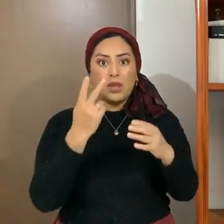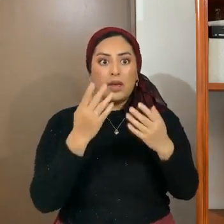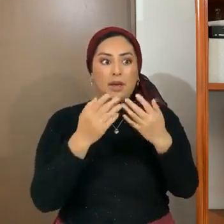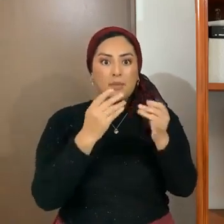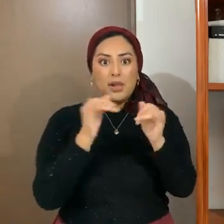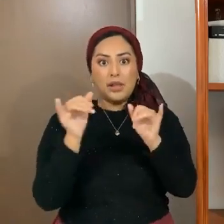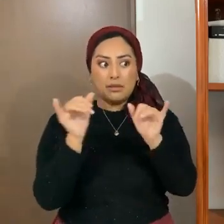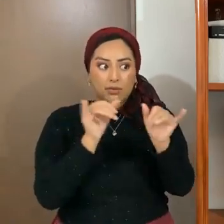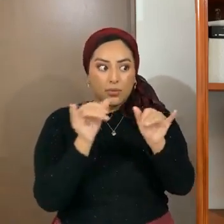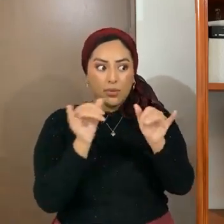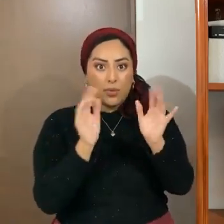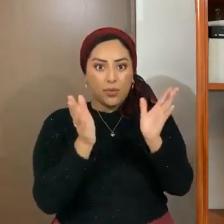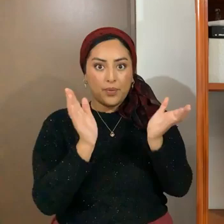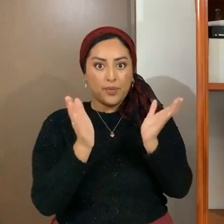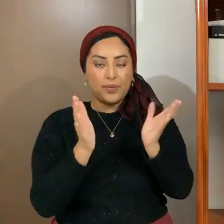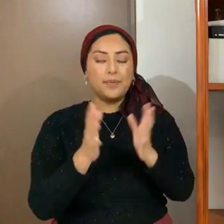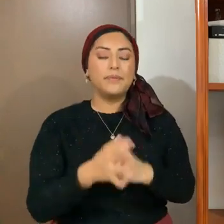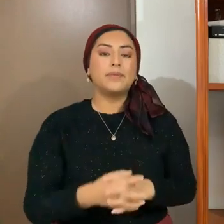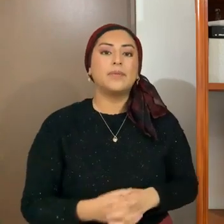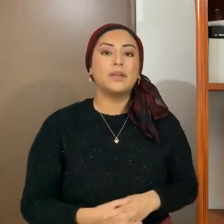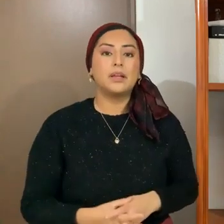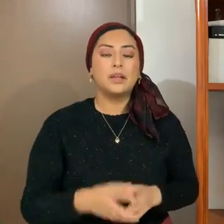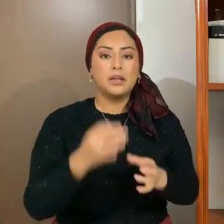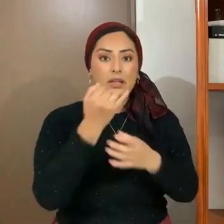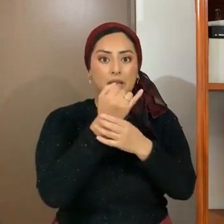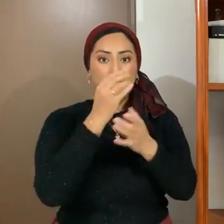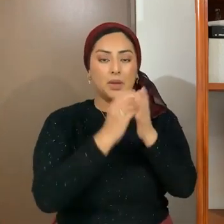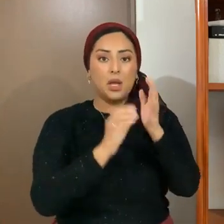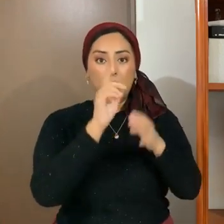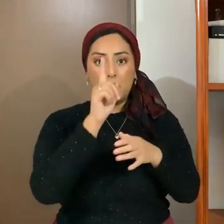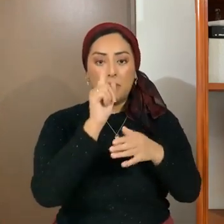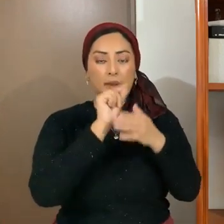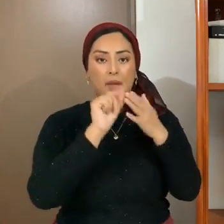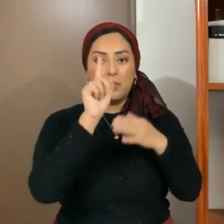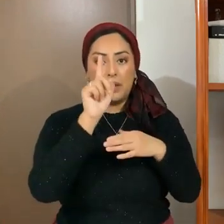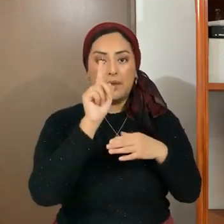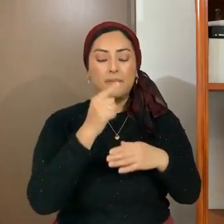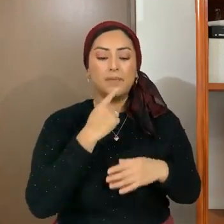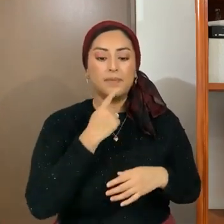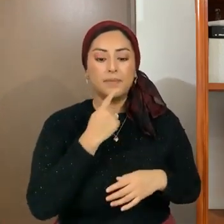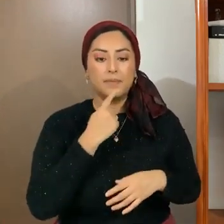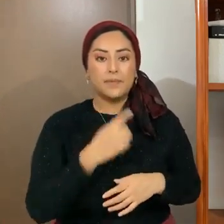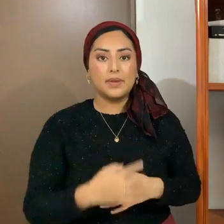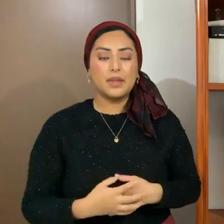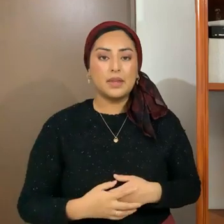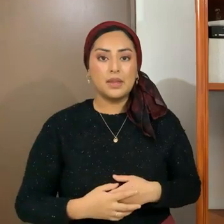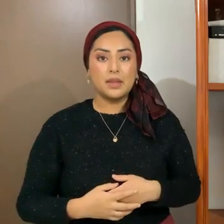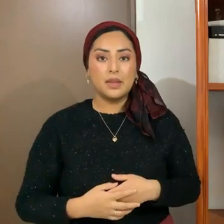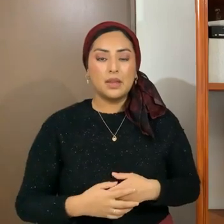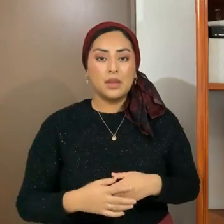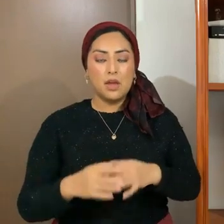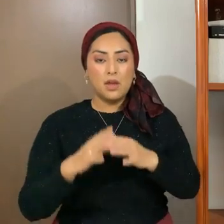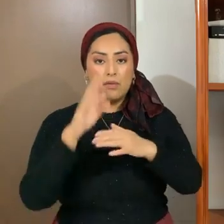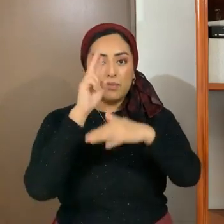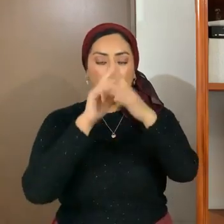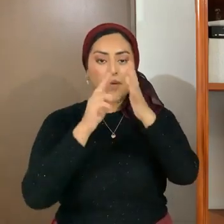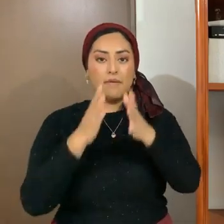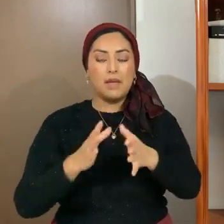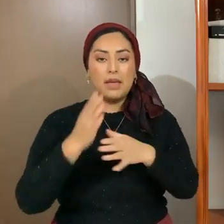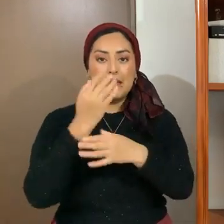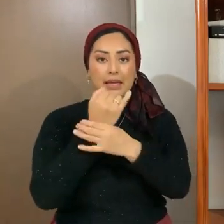unen la primer Haftará con la parashá. Jeremías 1, verso 1. El libro del